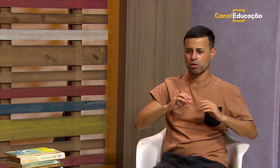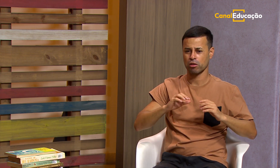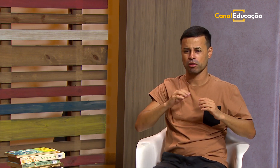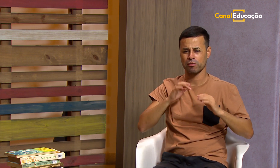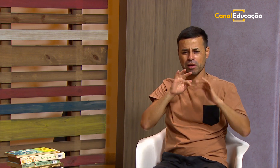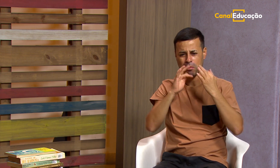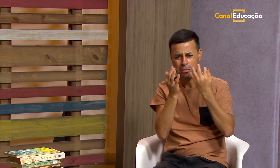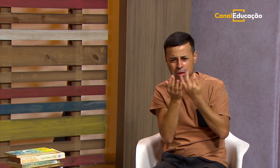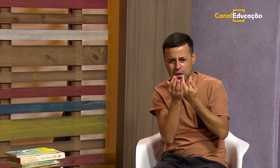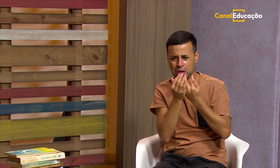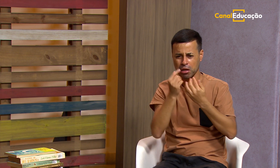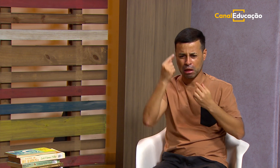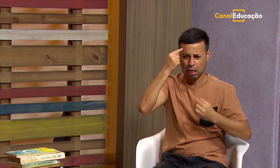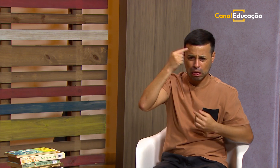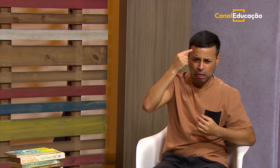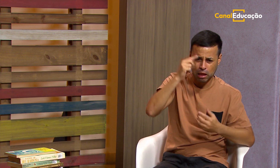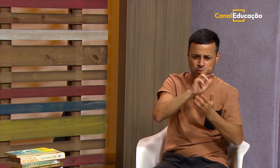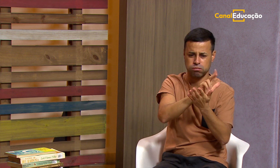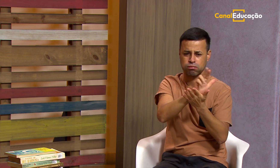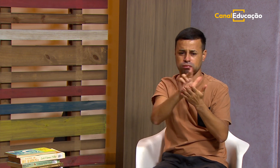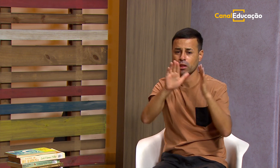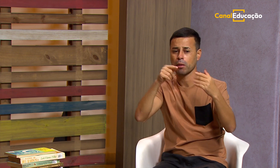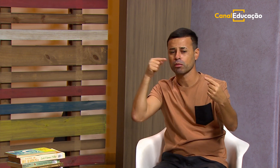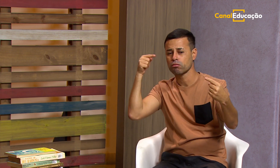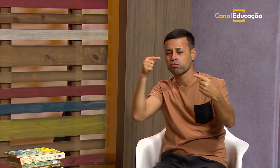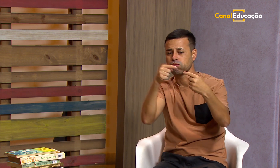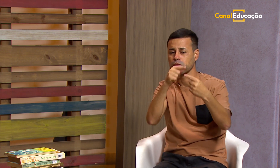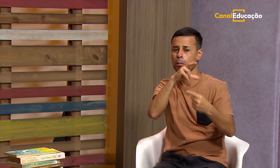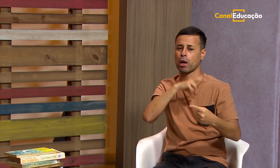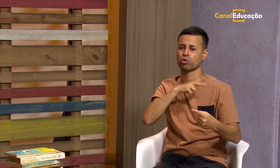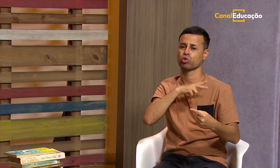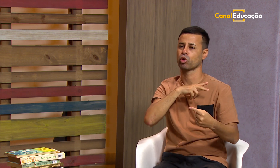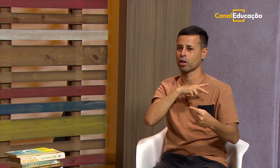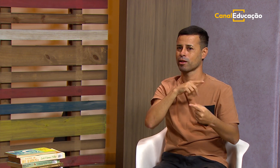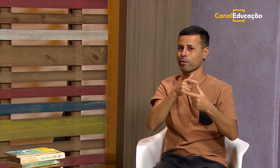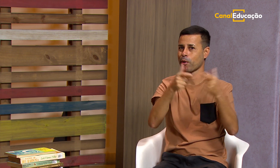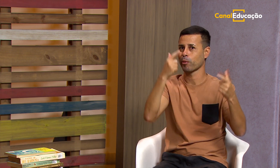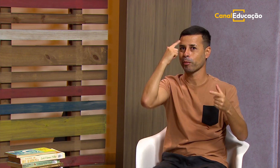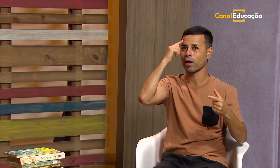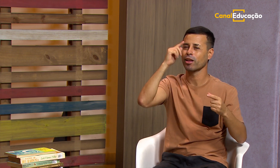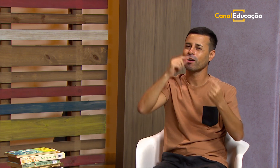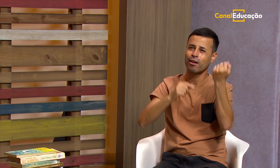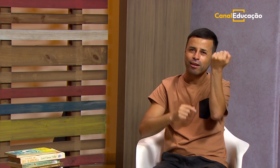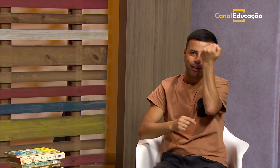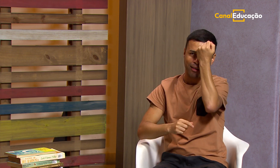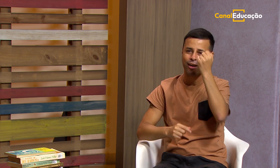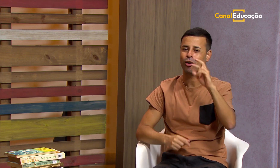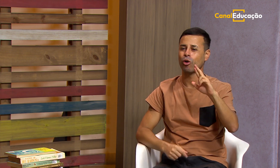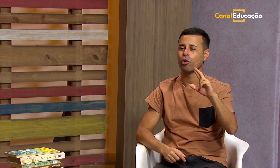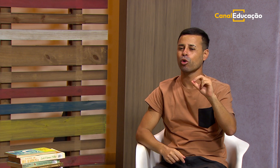angústias desencadeadas pelo momento, tanto por fatores externos quanto dentro do seio